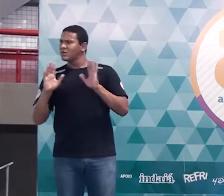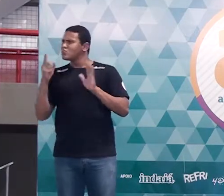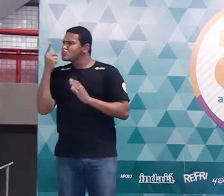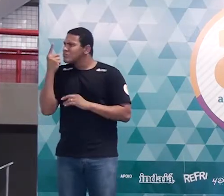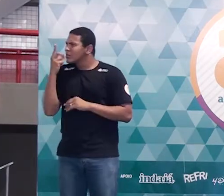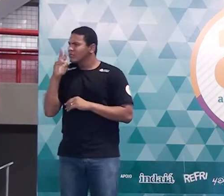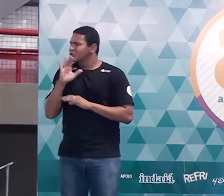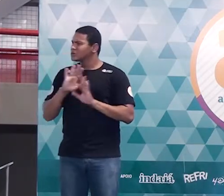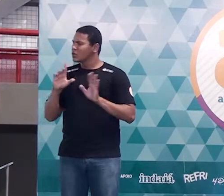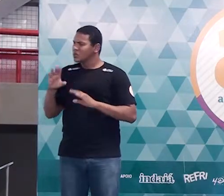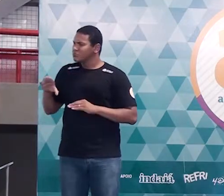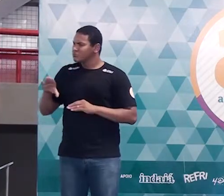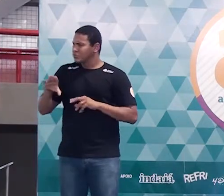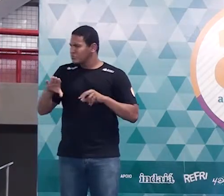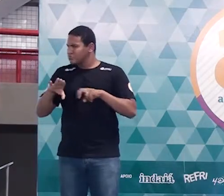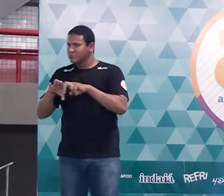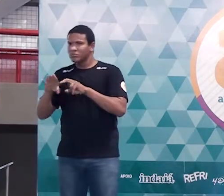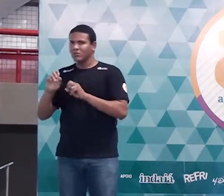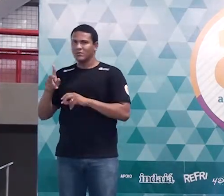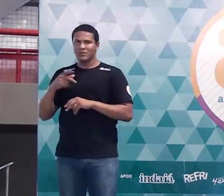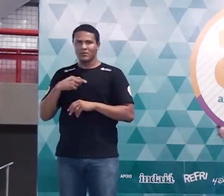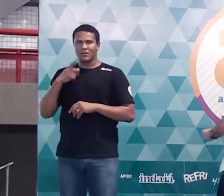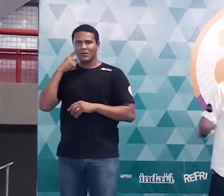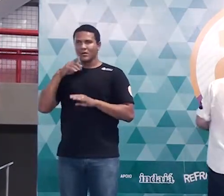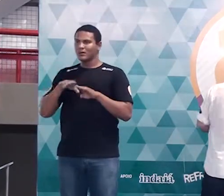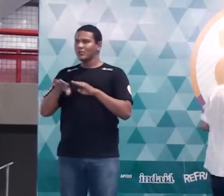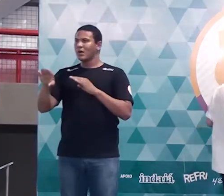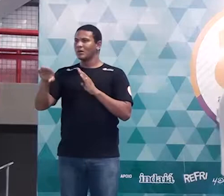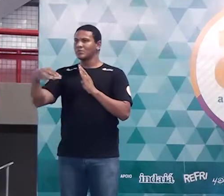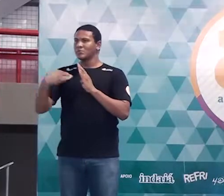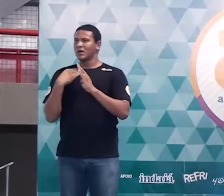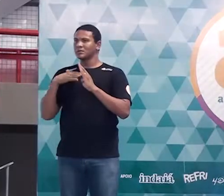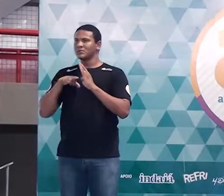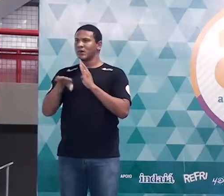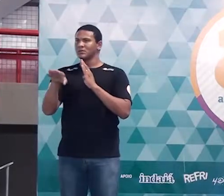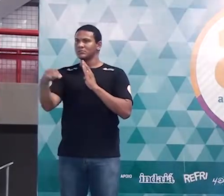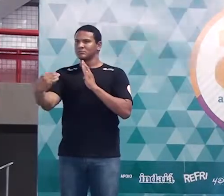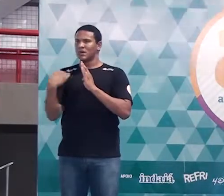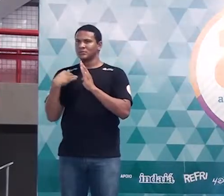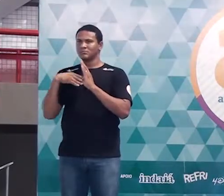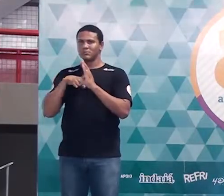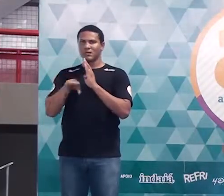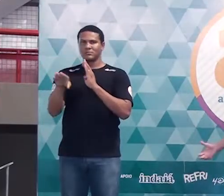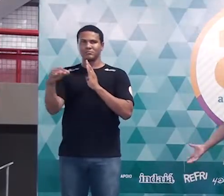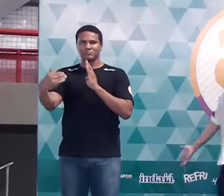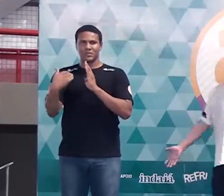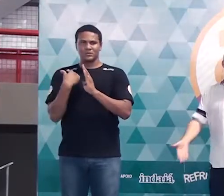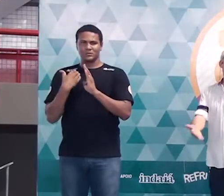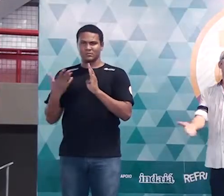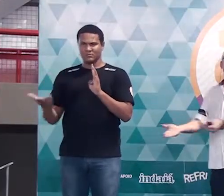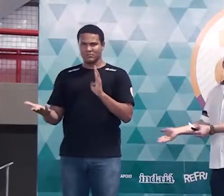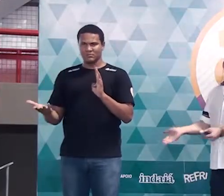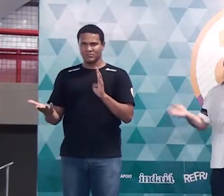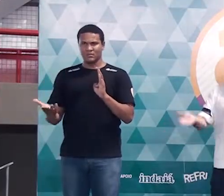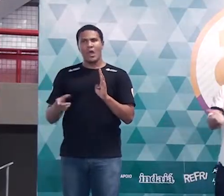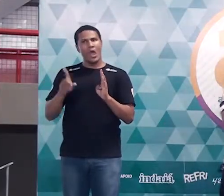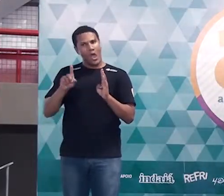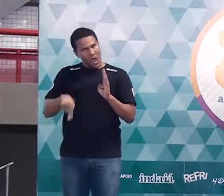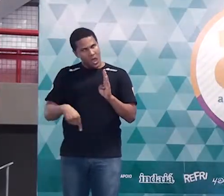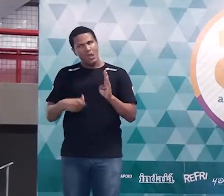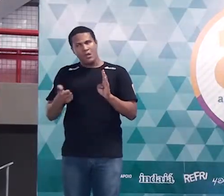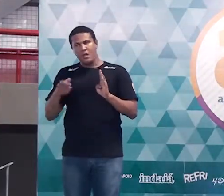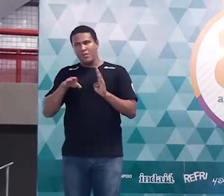uma vez. Está passando, está aqui a casa. Aí eu passo na frente, aí vou, dou uma volta no quarteirão, aí passo de novo, aí eu vou